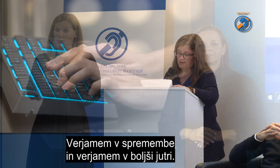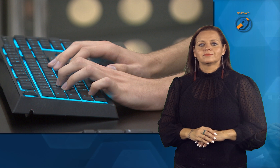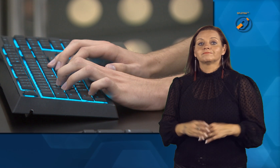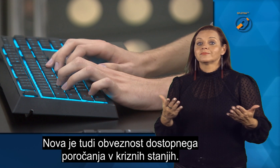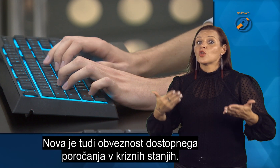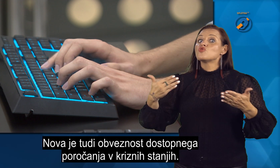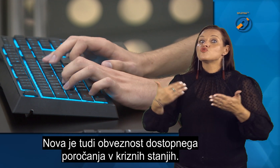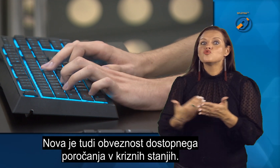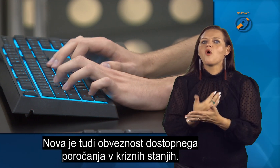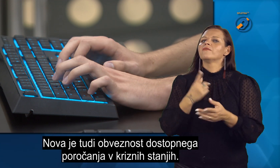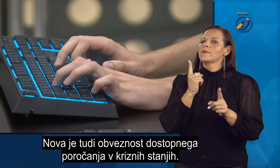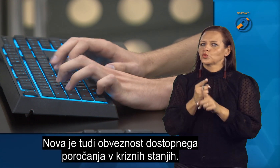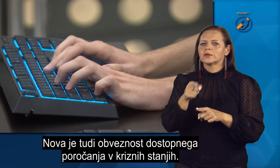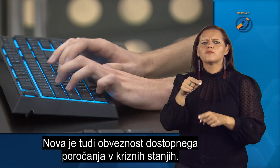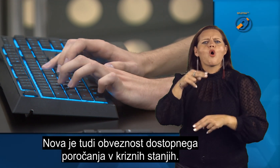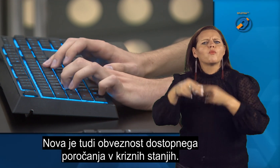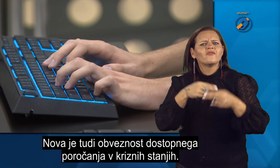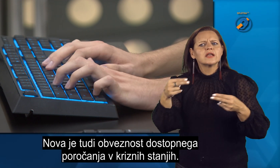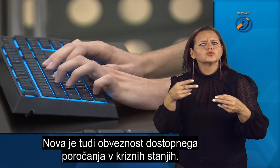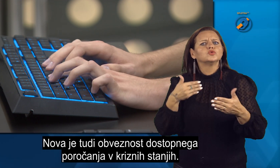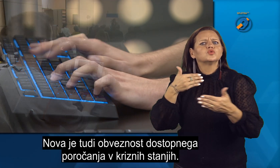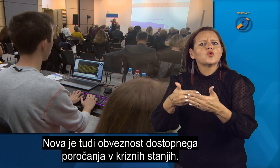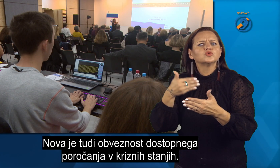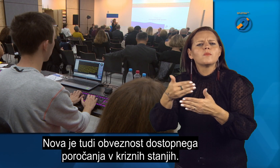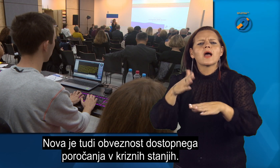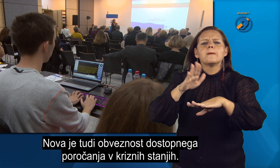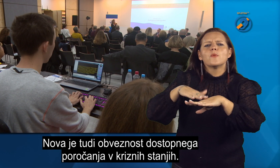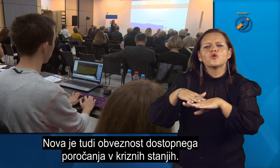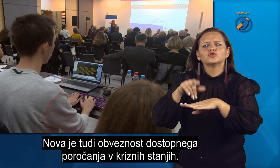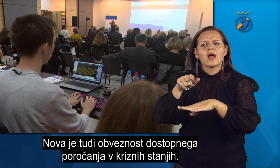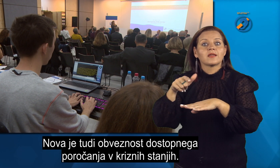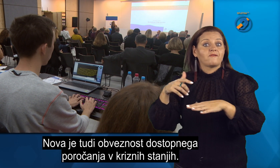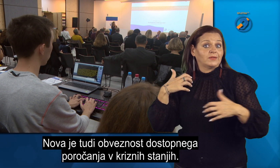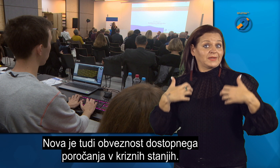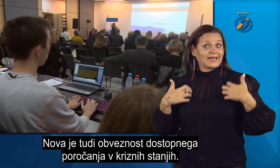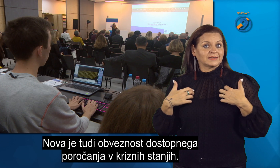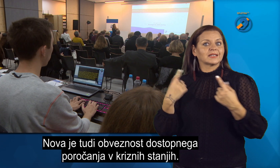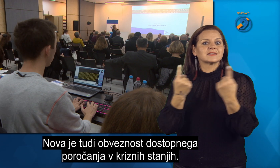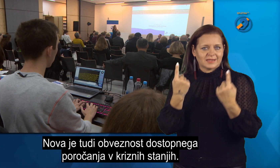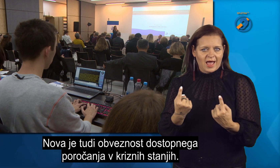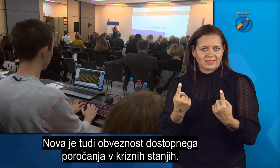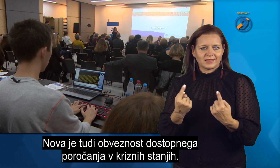jutri. Nova je tudi obveznost dostopnega poročanja v kriznih stanjih.